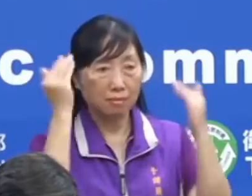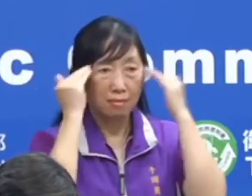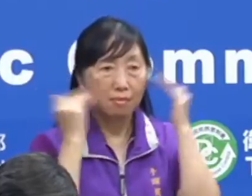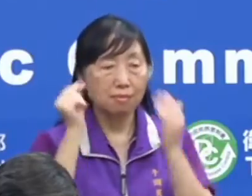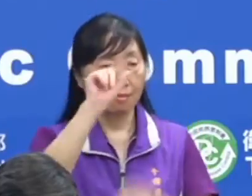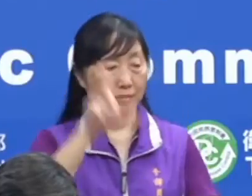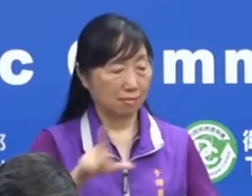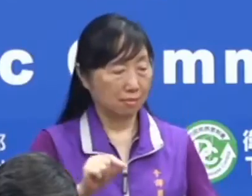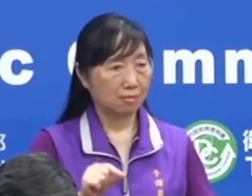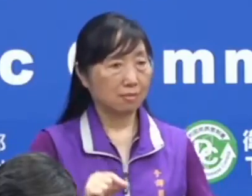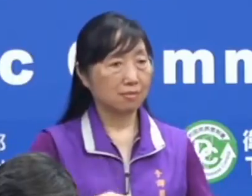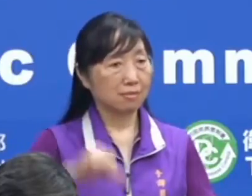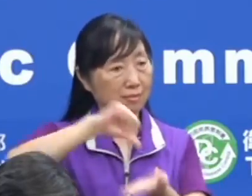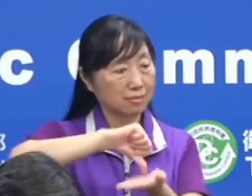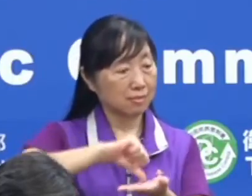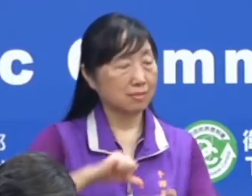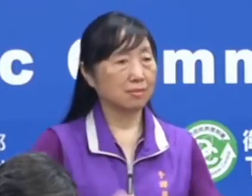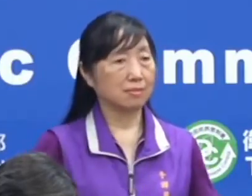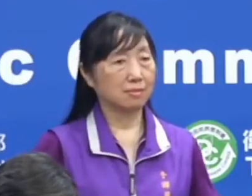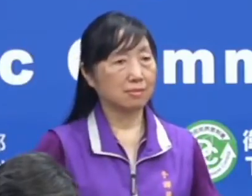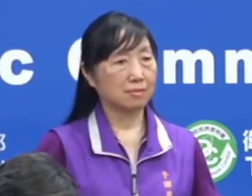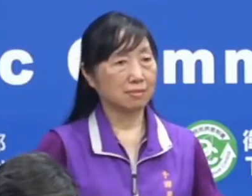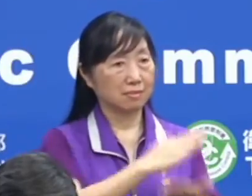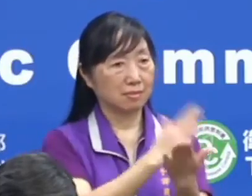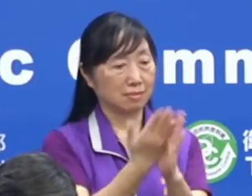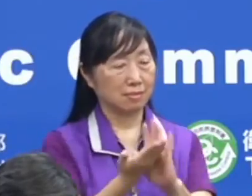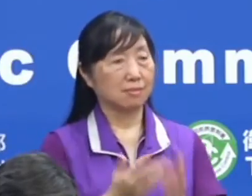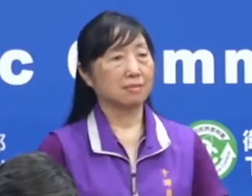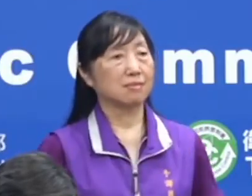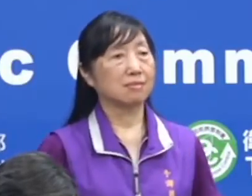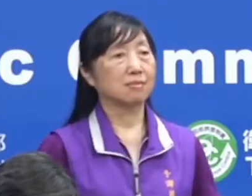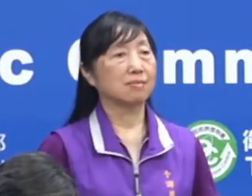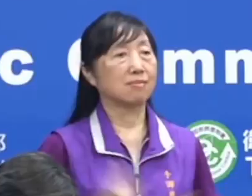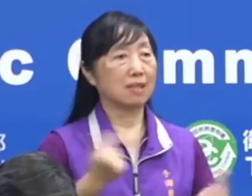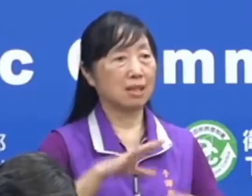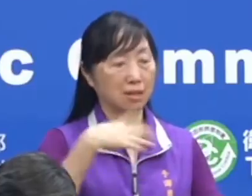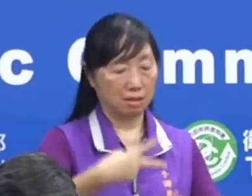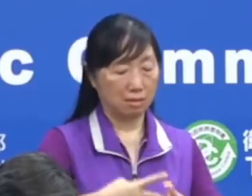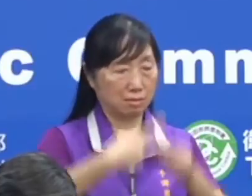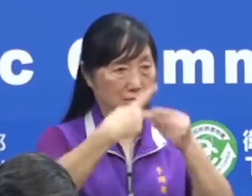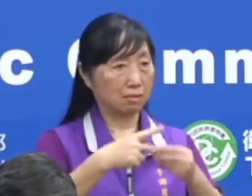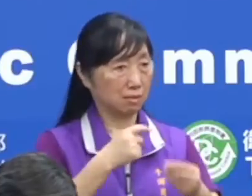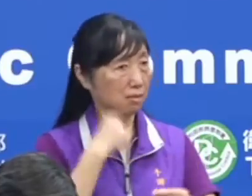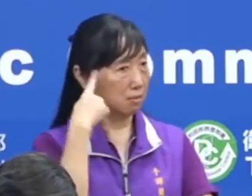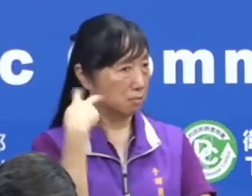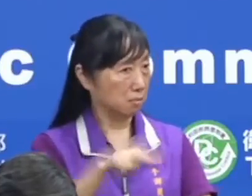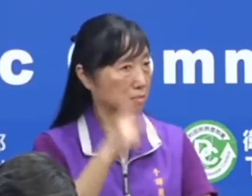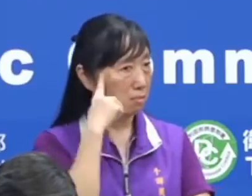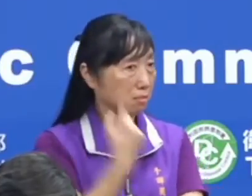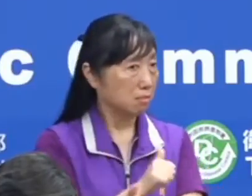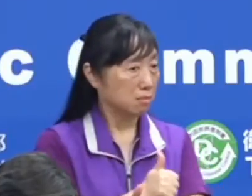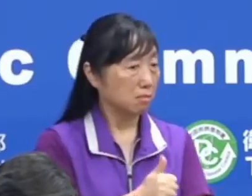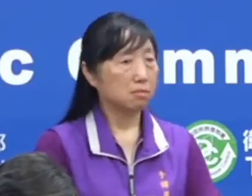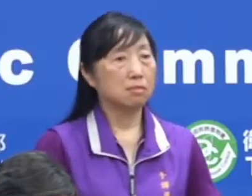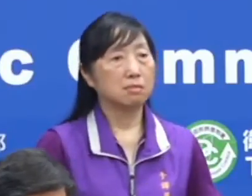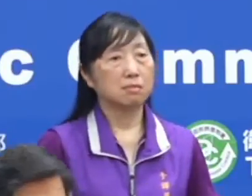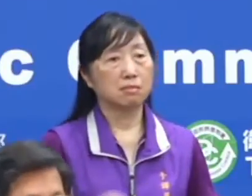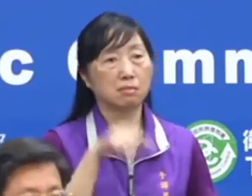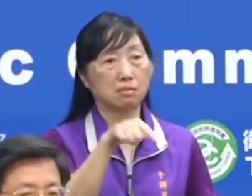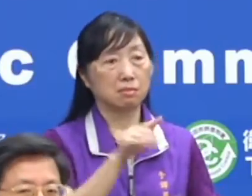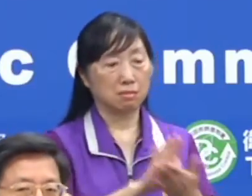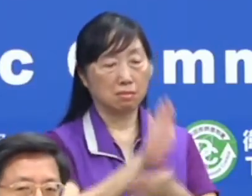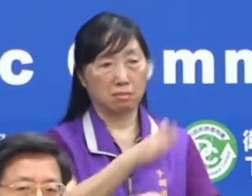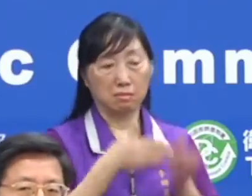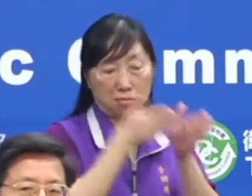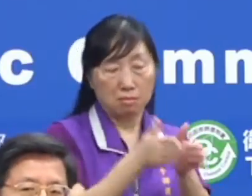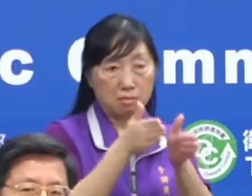利伊朗。那我刚才讲说，我们现在第二波需要去考验的就是它未来已经不再是非常针对